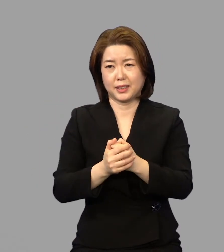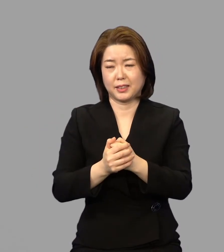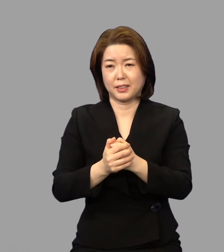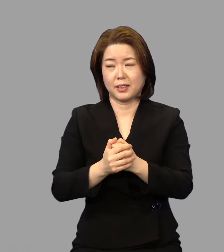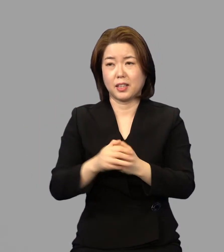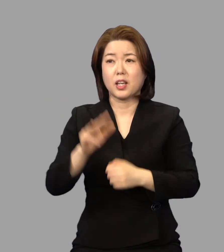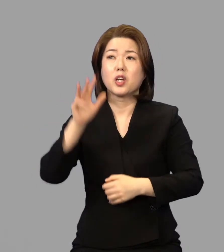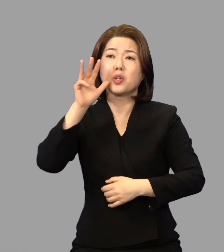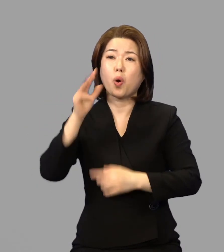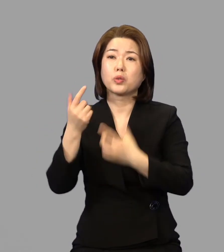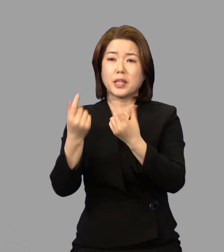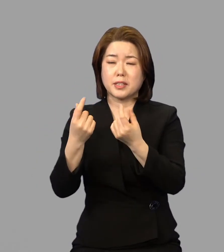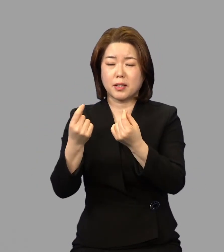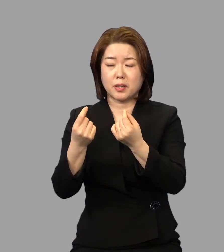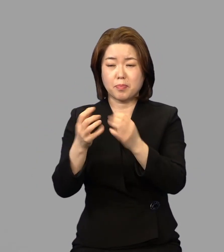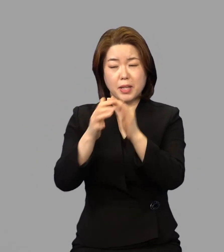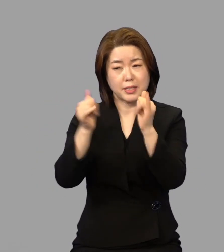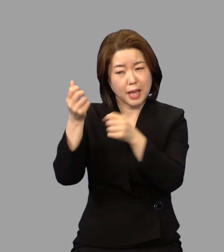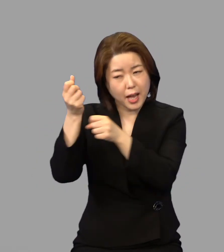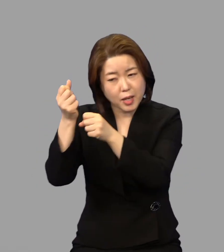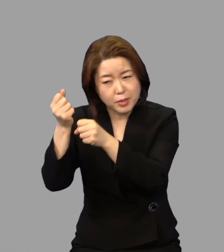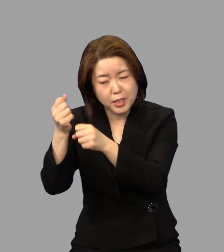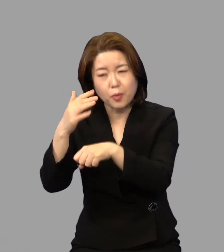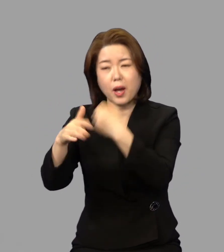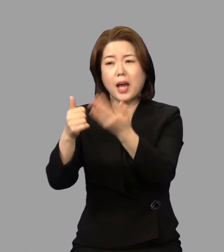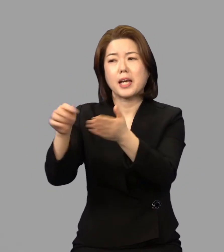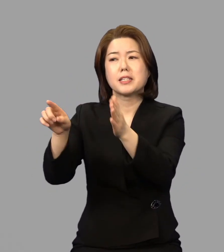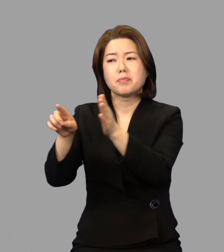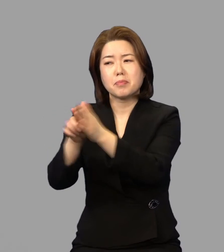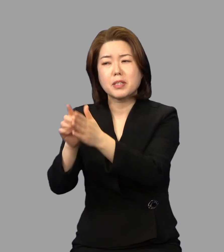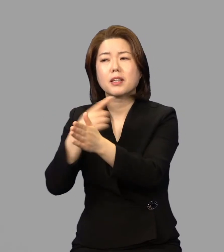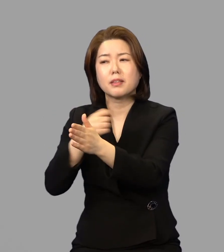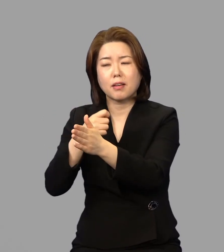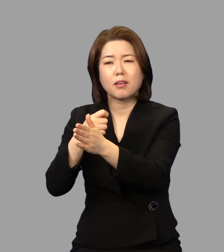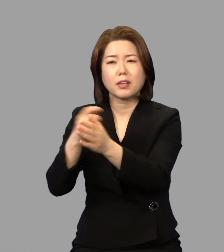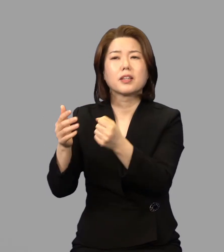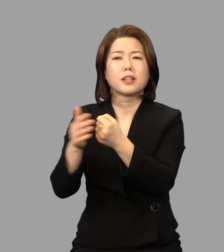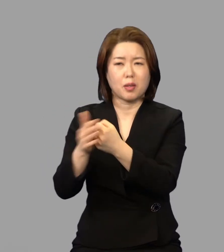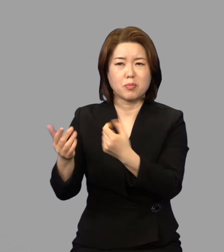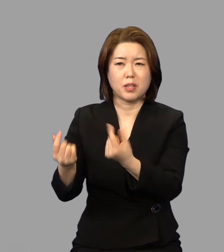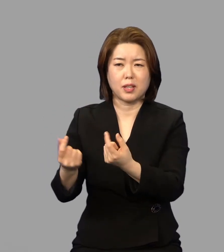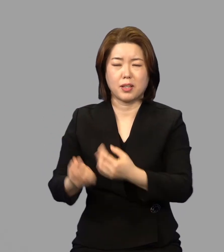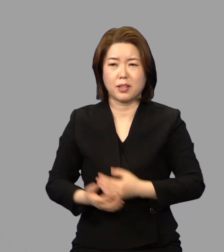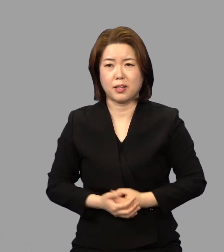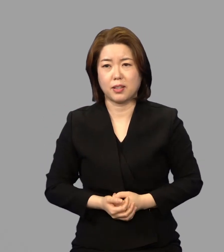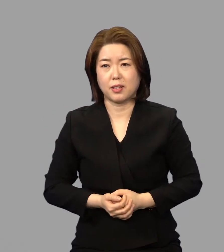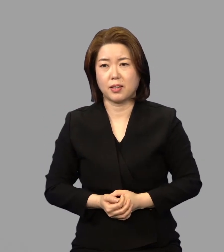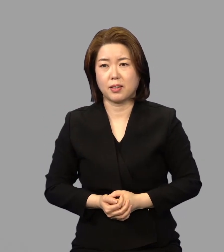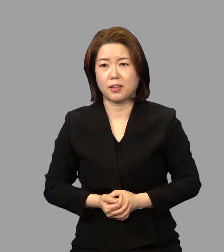여호수아처럼 사람 의지하고 하나님을 믿었던 믿음이었기 때문에 그렇게 되는 거예요.